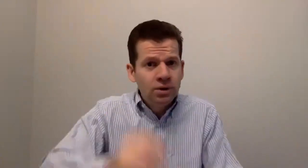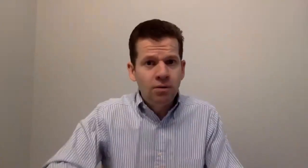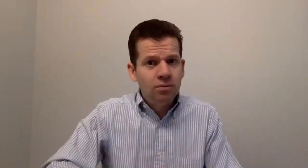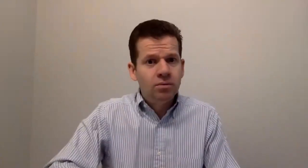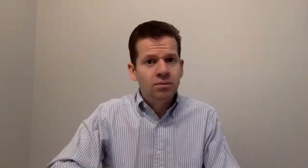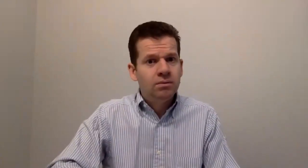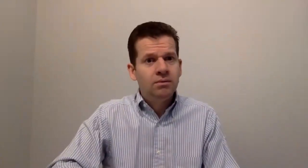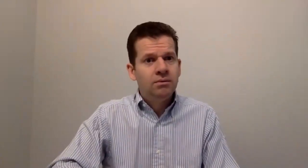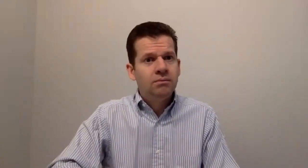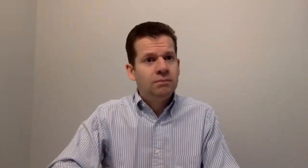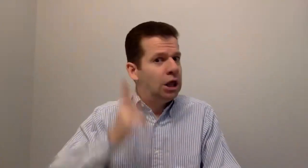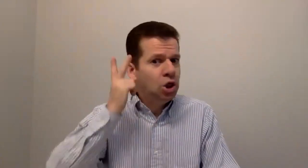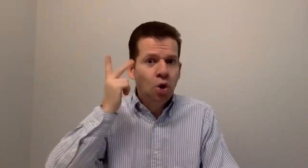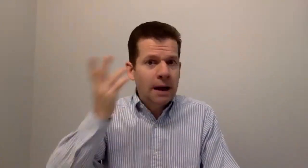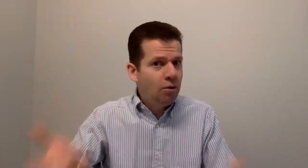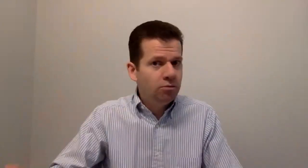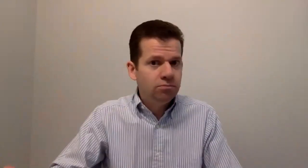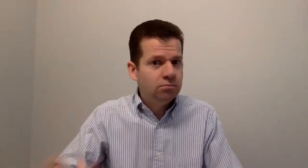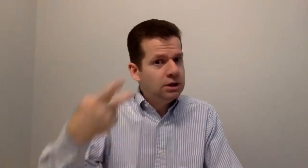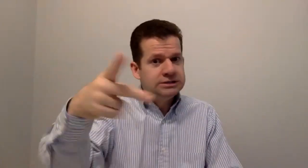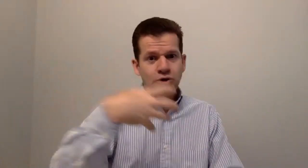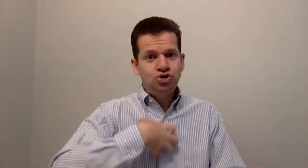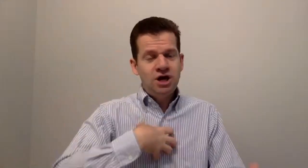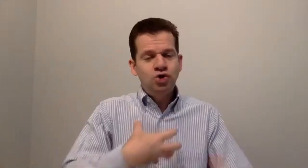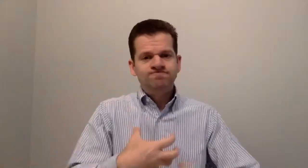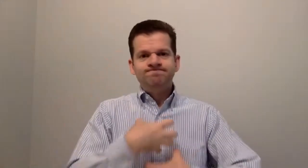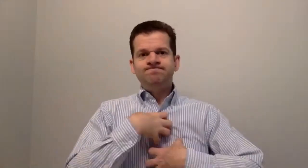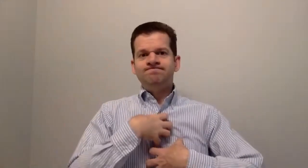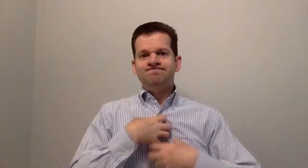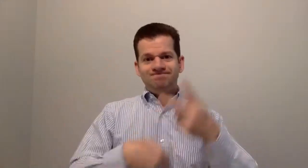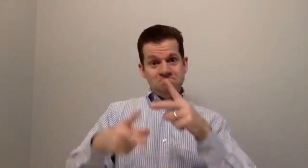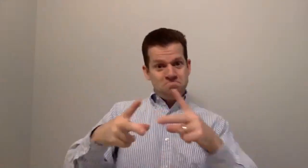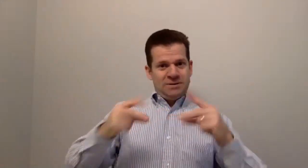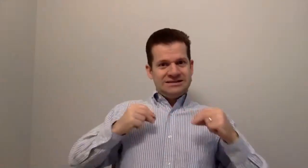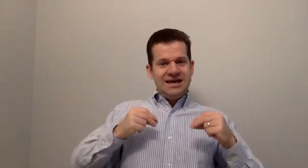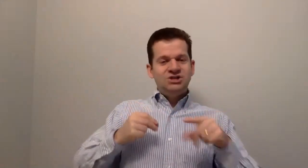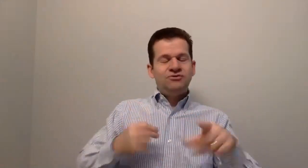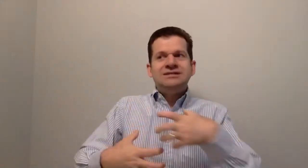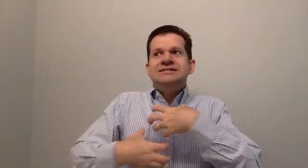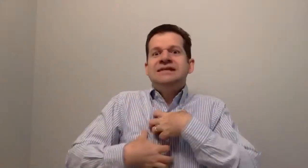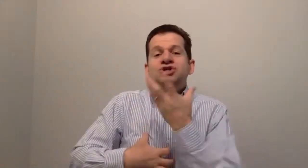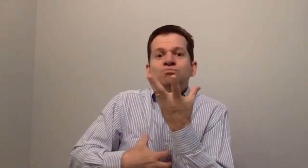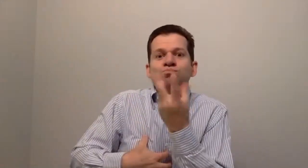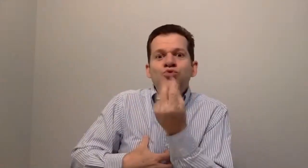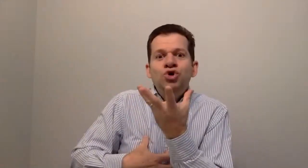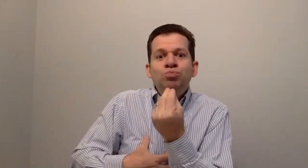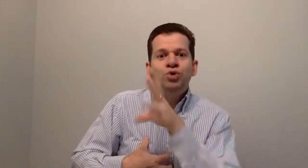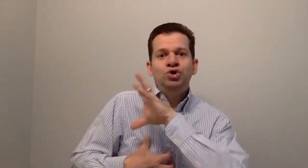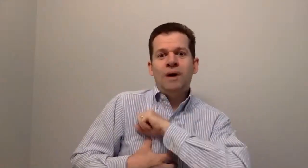não. Normal. Seu jeito presente, você se sente muito, muito